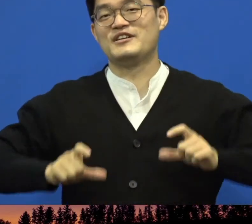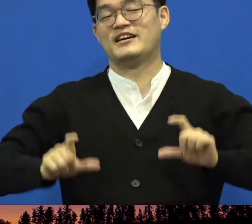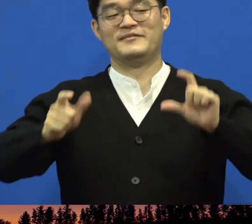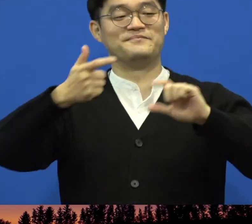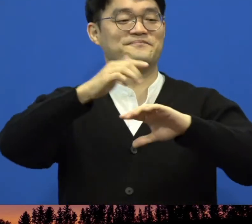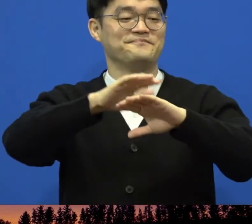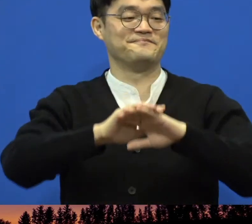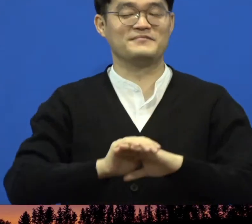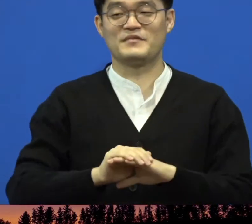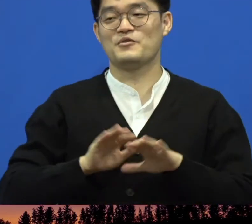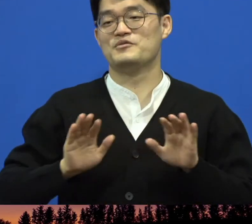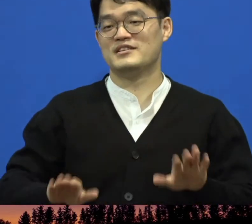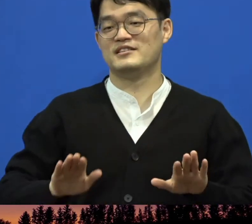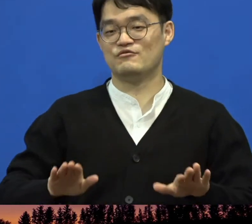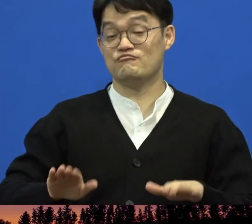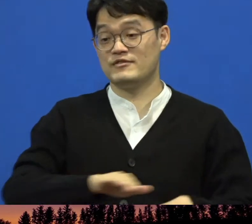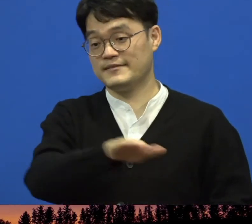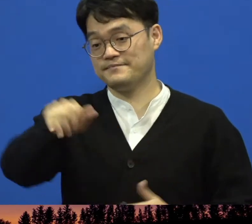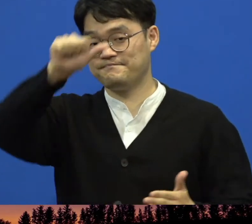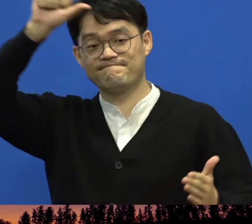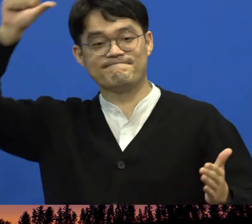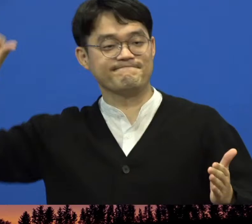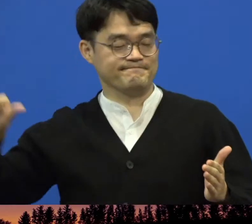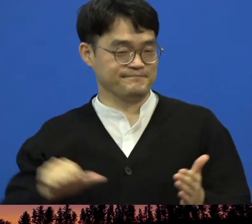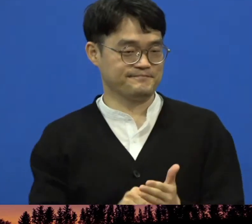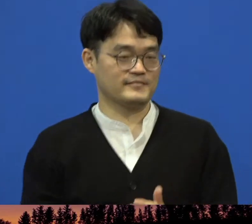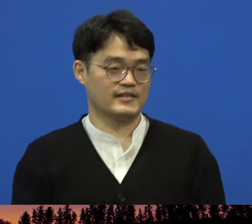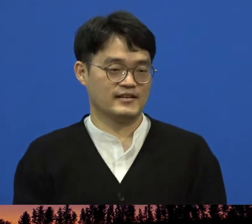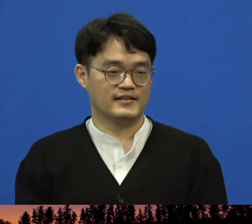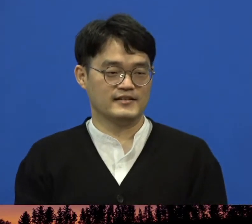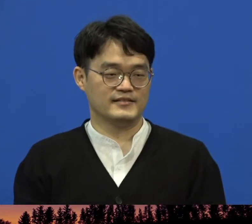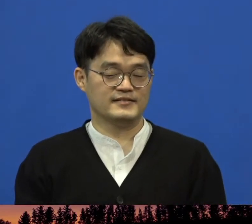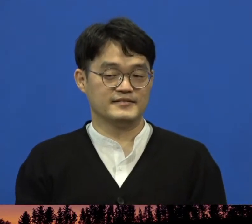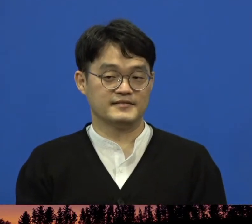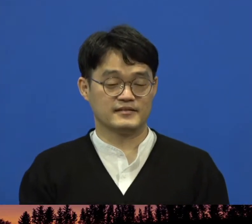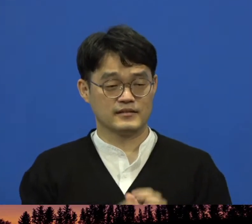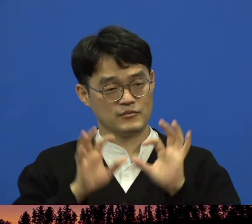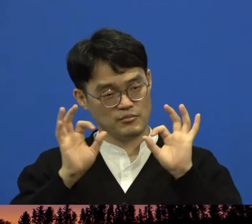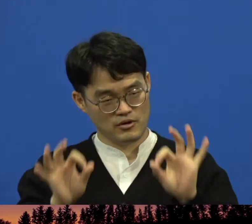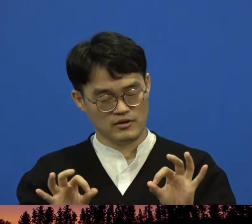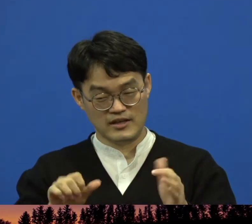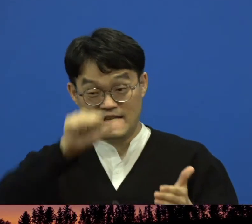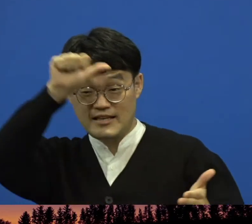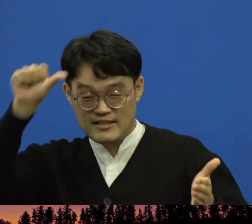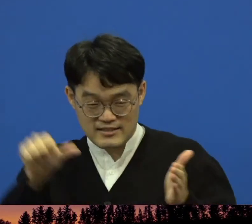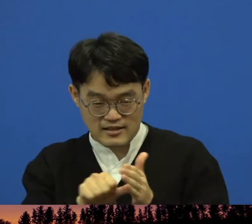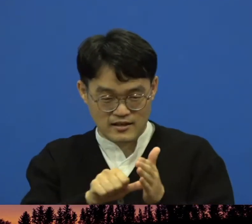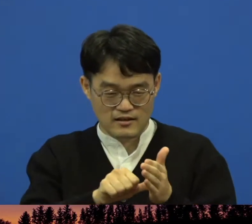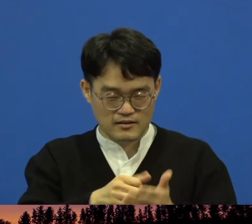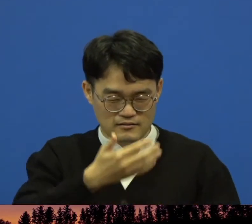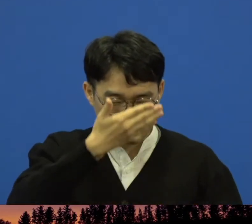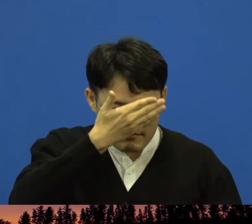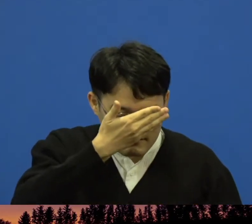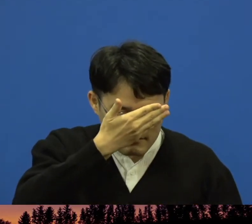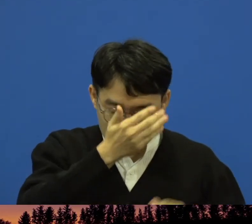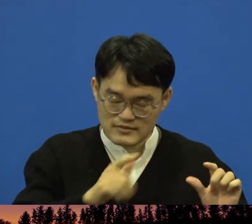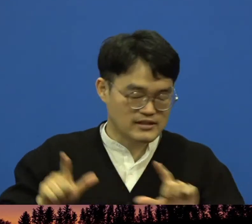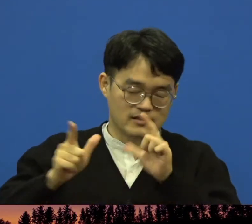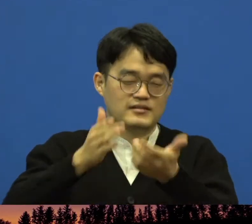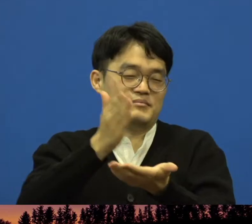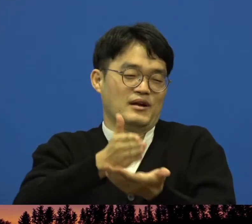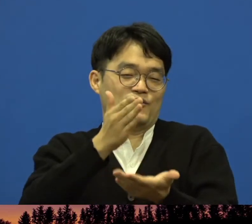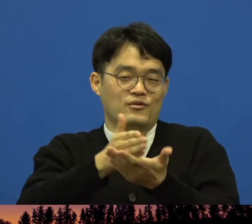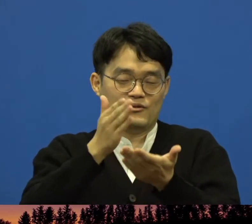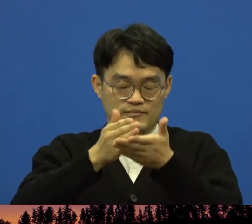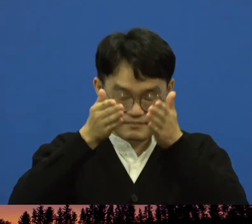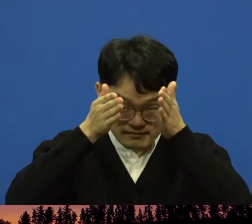자, 우리의 인생은 우리가 인생을 볼 때 전체적으로 보는 게 매우 중요합니다. 열심히 사는 것도